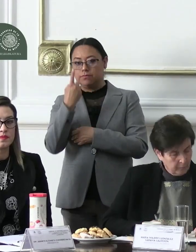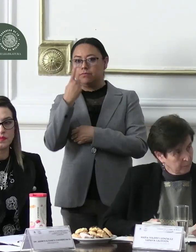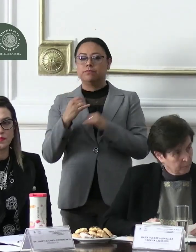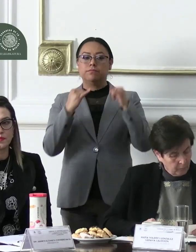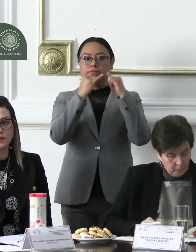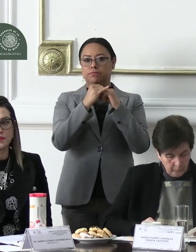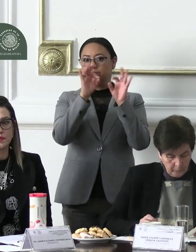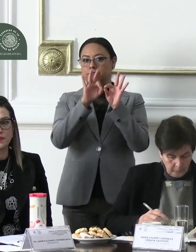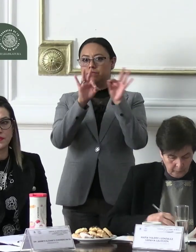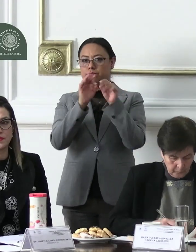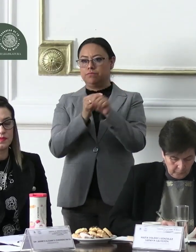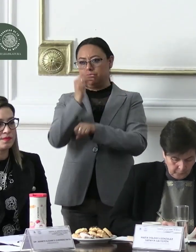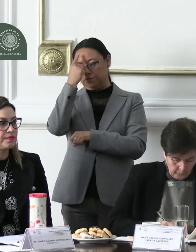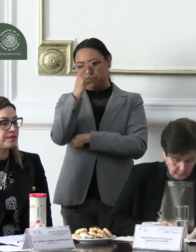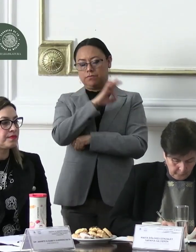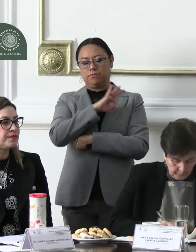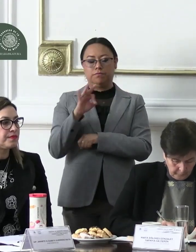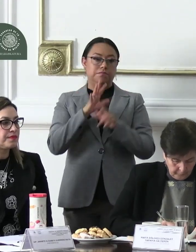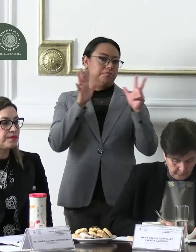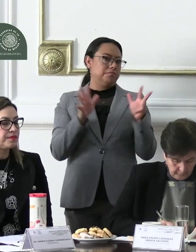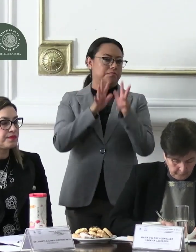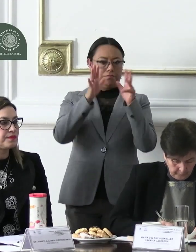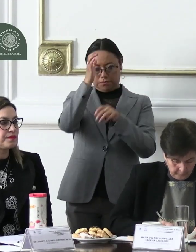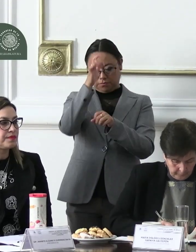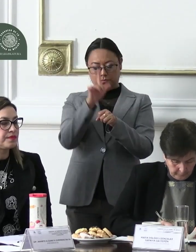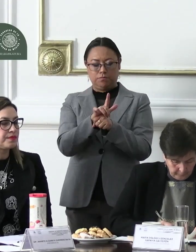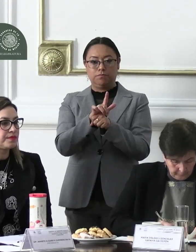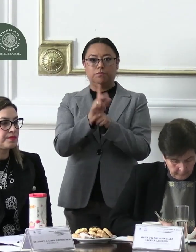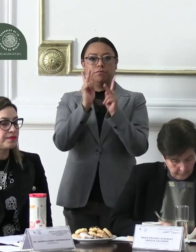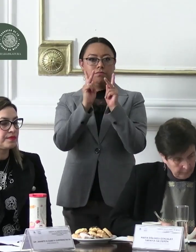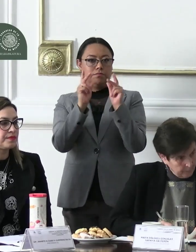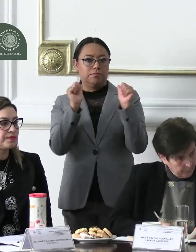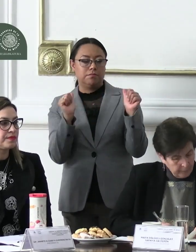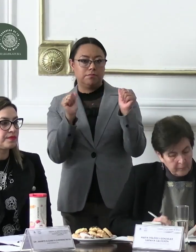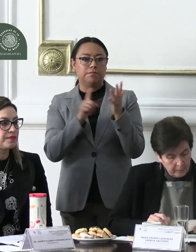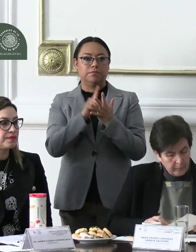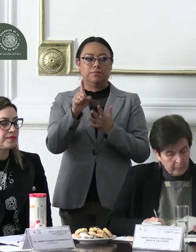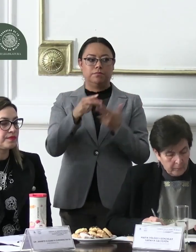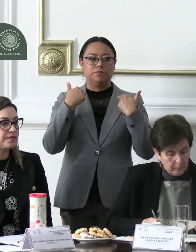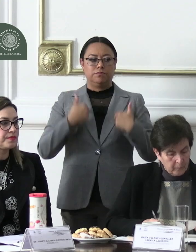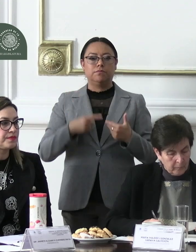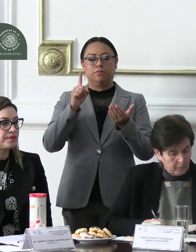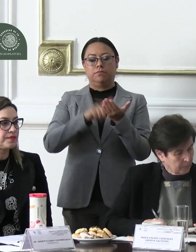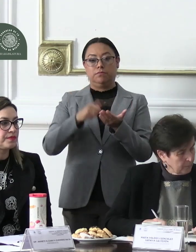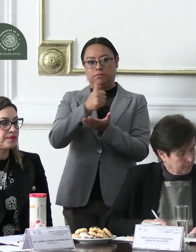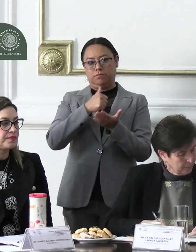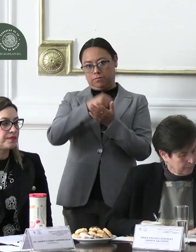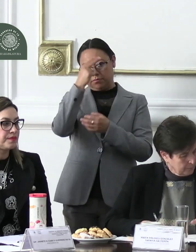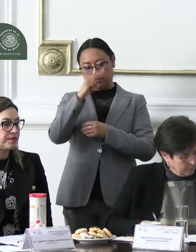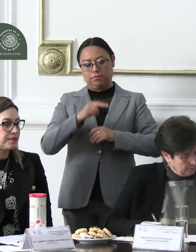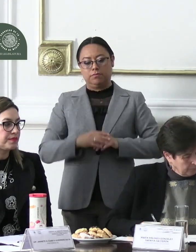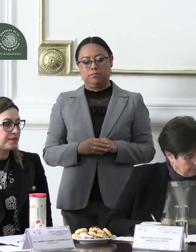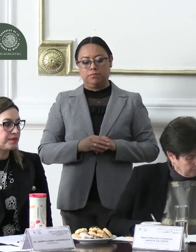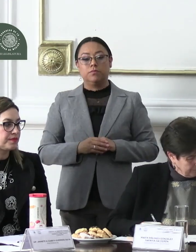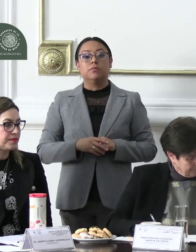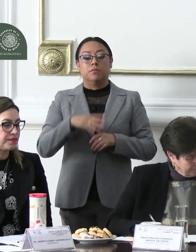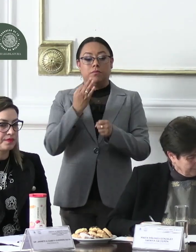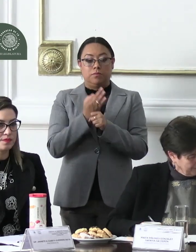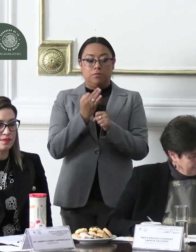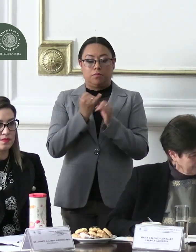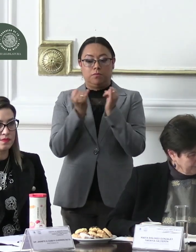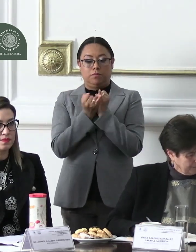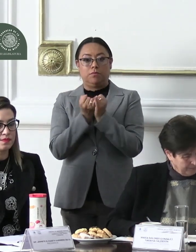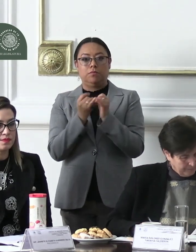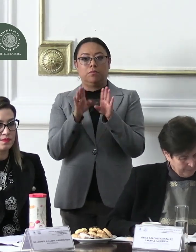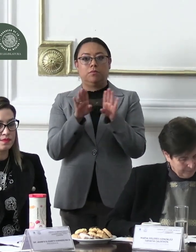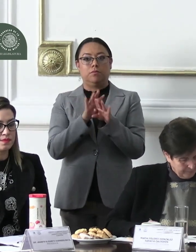clave para promover una cultura de paz y derechos humanos en la ciudad. En este sentido, ¿cómo planea fortalecer la educación